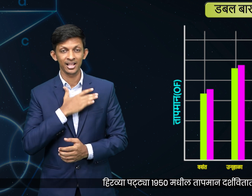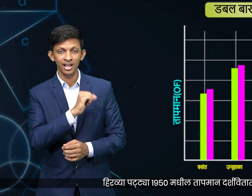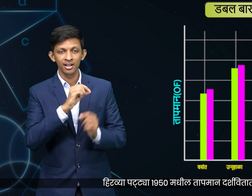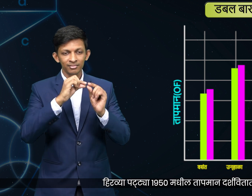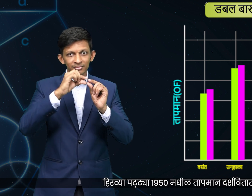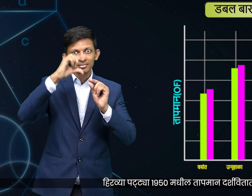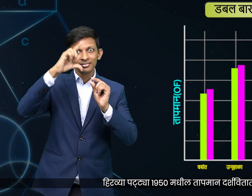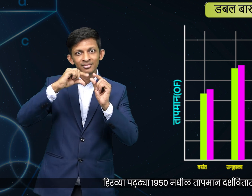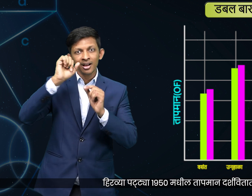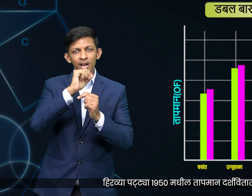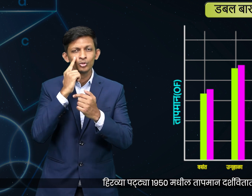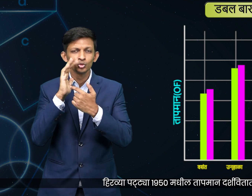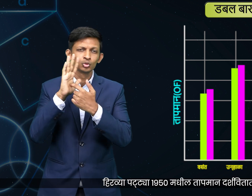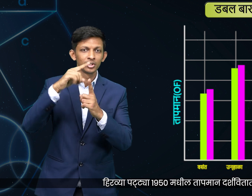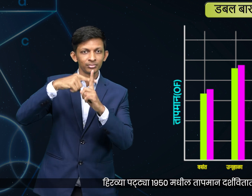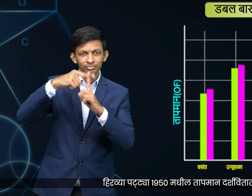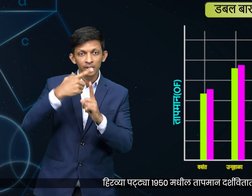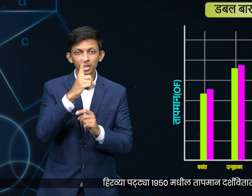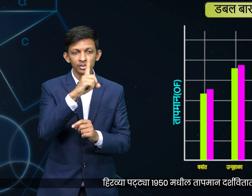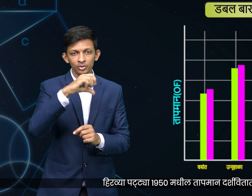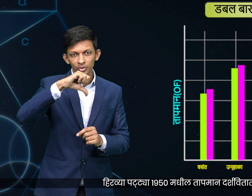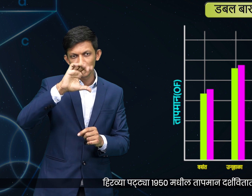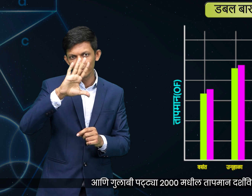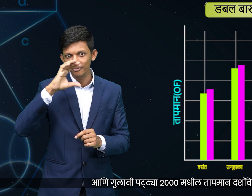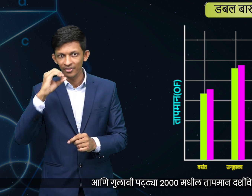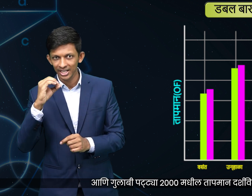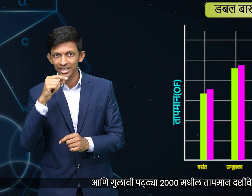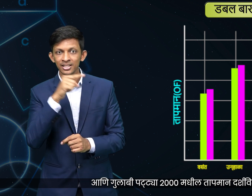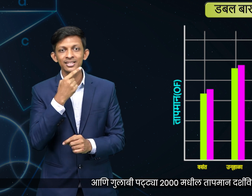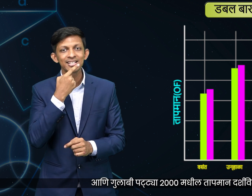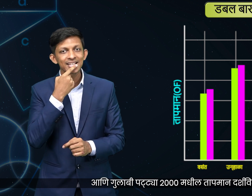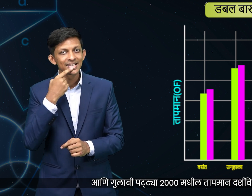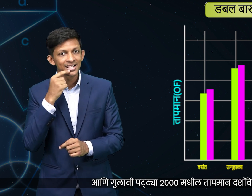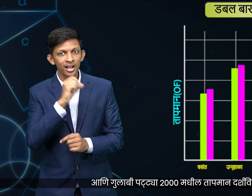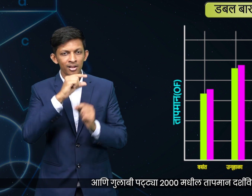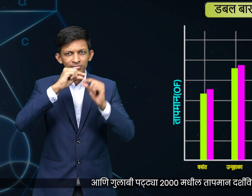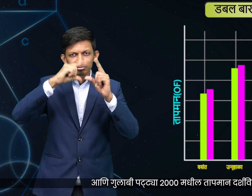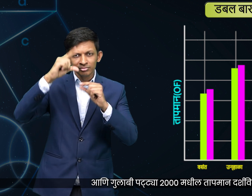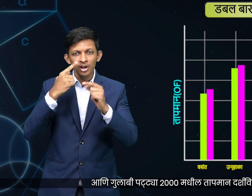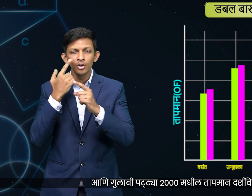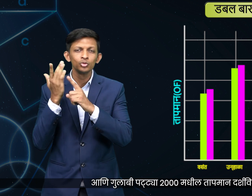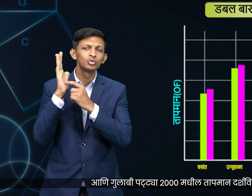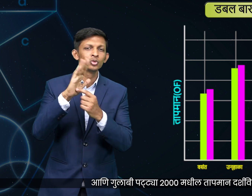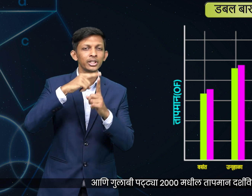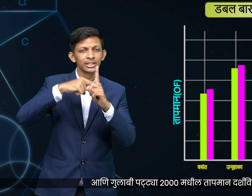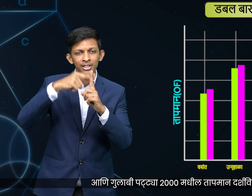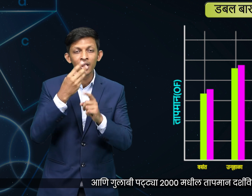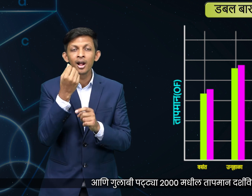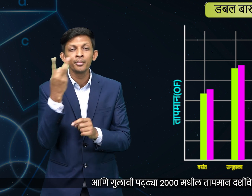हिरव्या पट्ट्या 1950 मधील तापमान दर्शवतात आणि गुलाबी पट्ट्या 2000 मधील तापमान दर्शवतात.